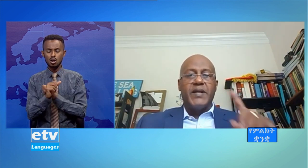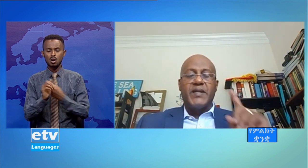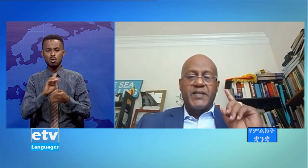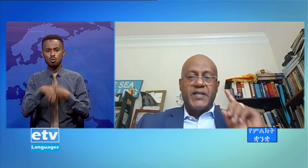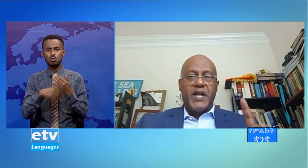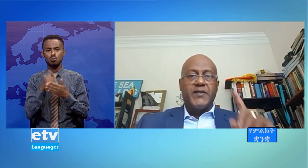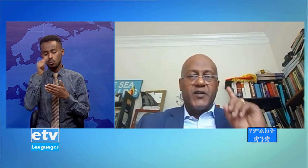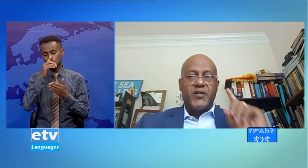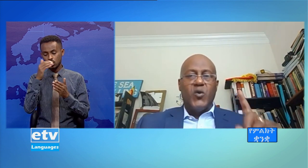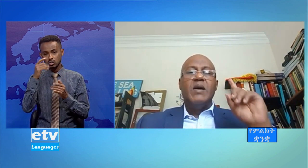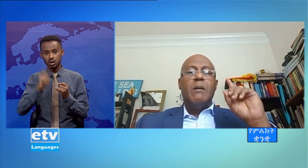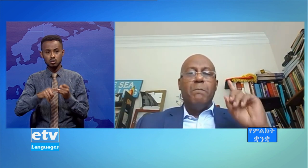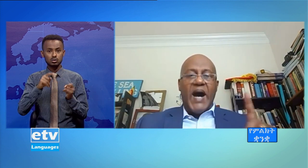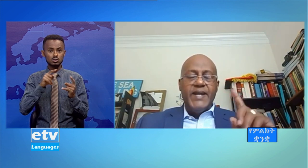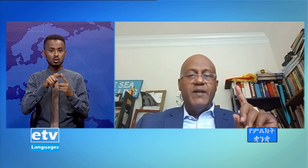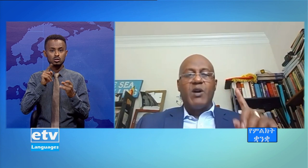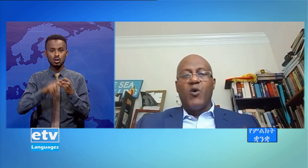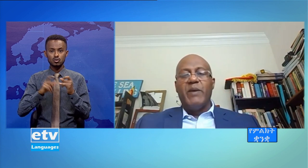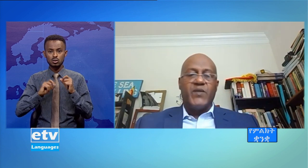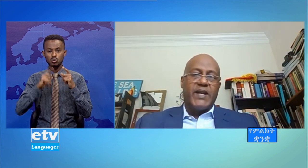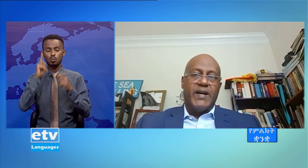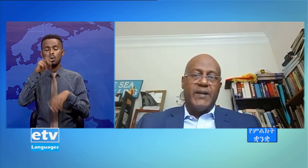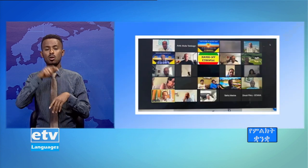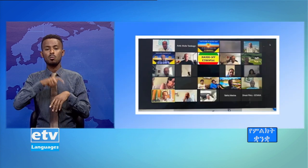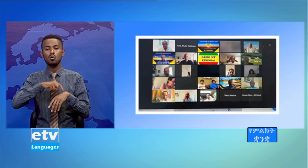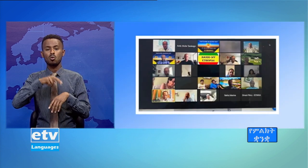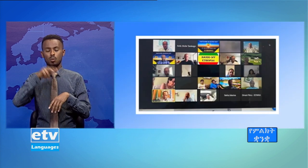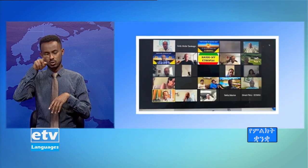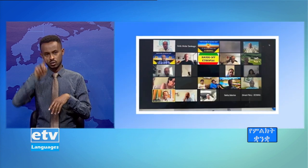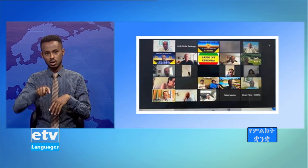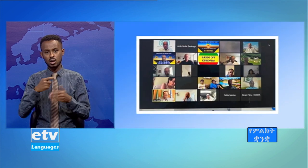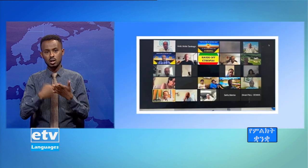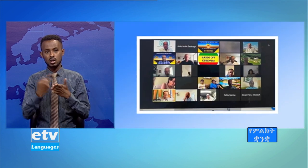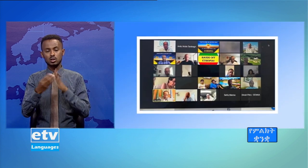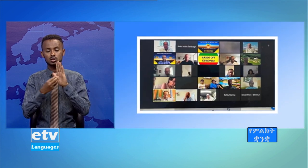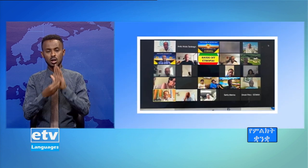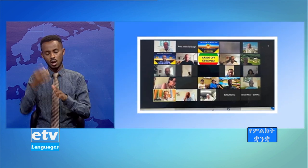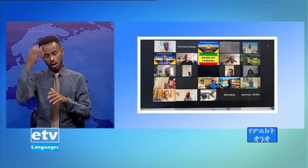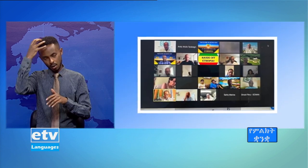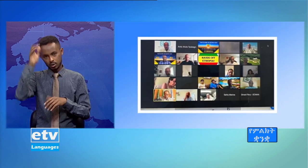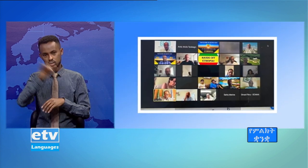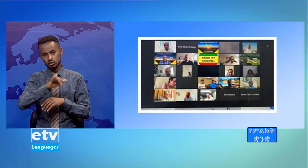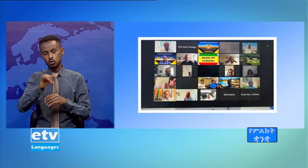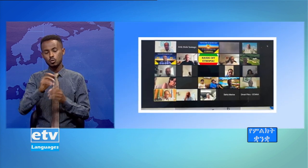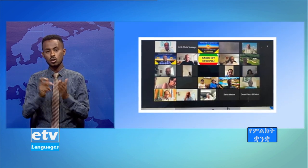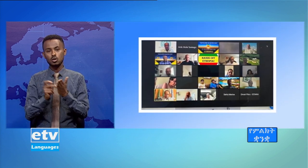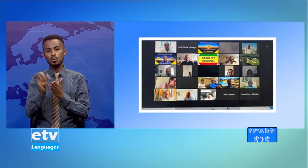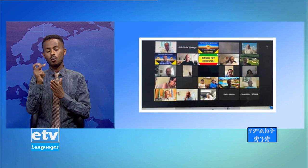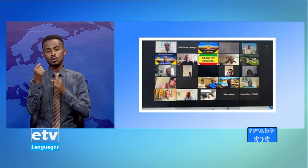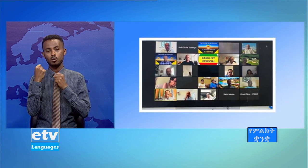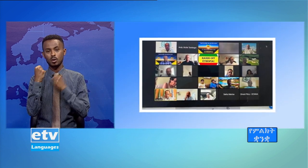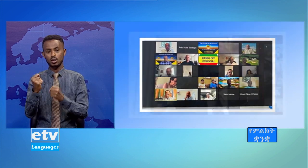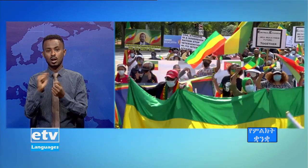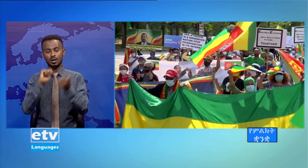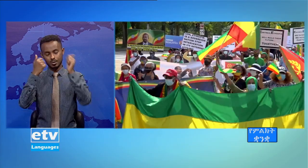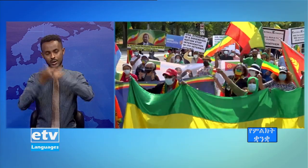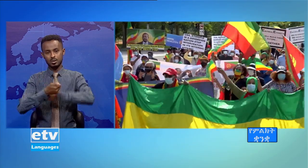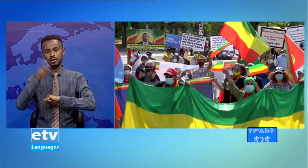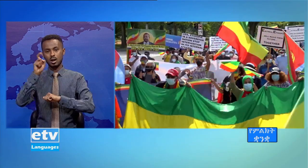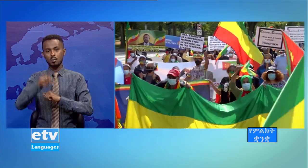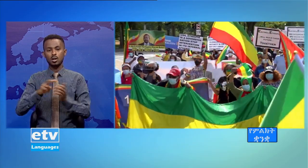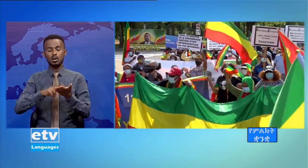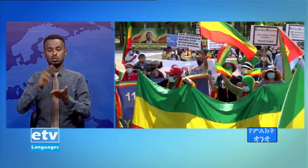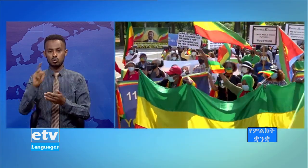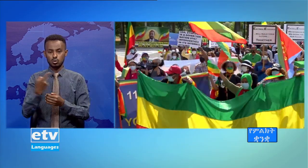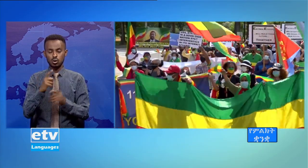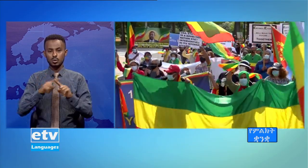ኢትዮጵያዊ ከዳር እስከ ዳር ተርቶ በአንድ መቆም ያስፈልጋል። ይህን ጫና መንግስትም ቢሆን ዲፕሎማሲውን በማጠናከር መቀልበስ እንዳለበት ያነሱ